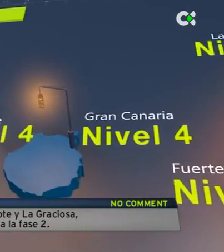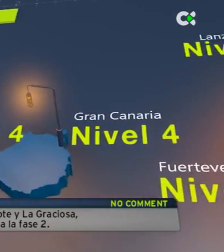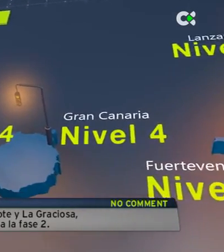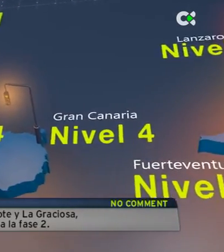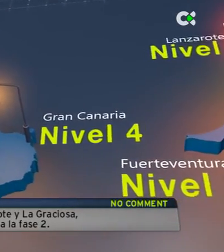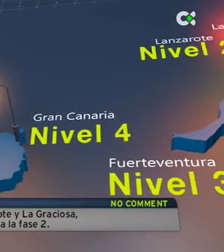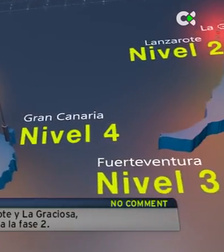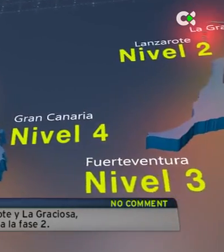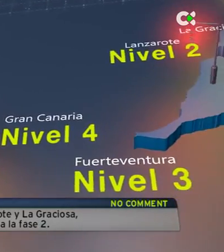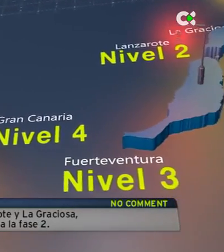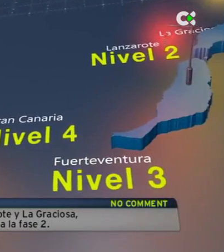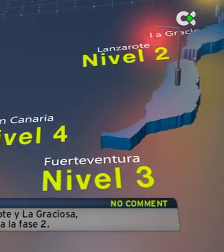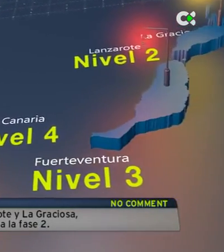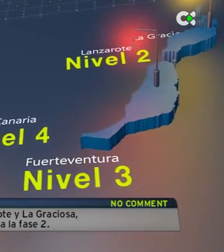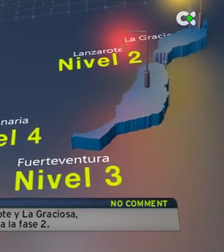Gracias.